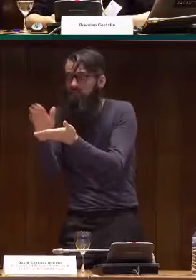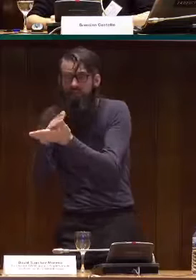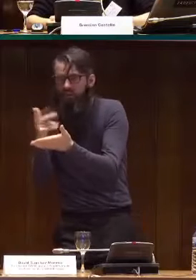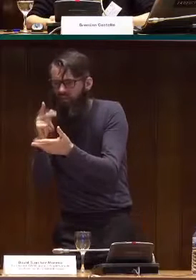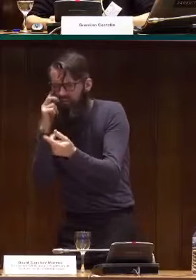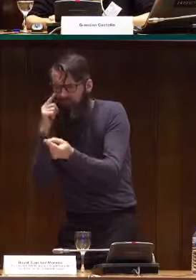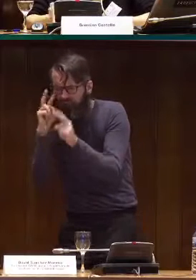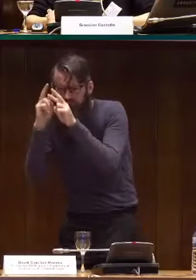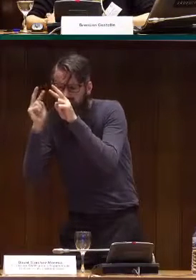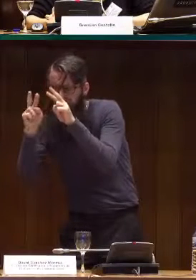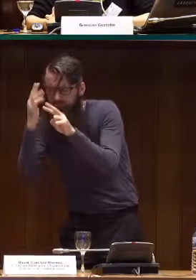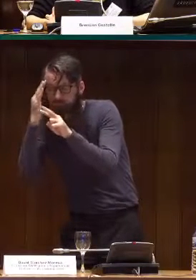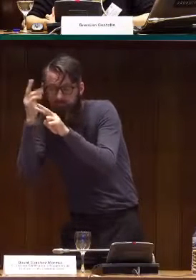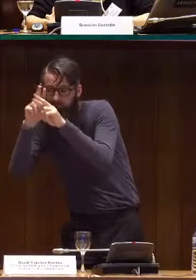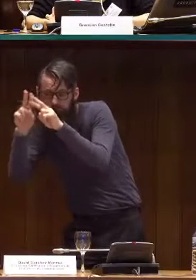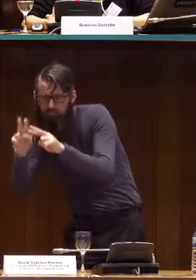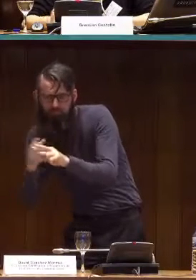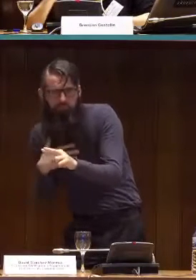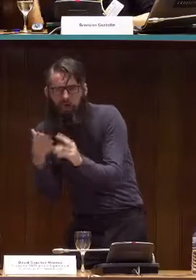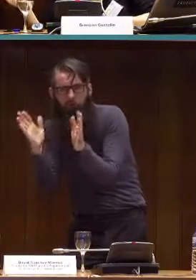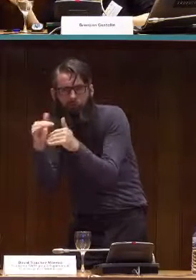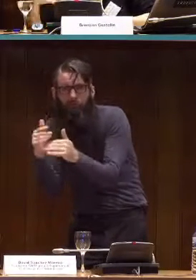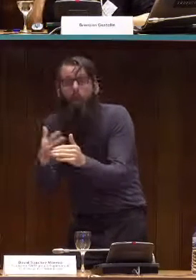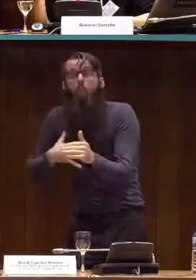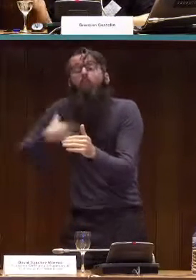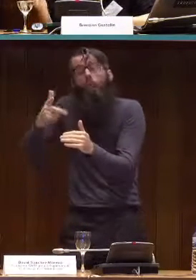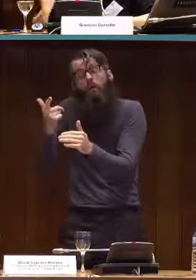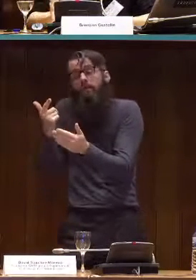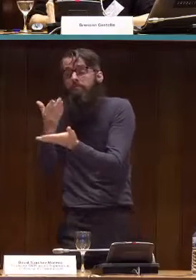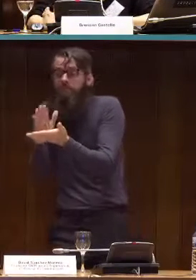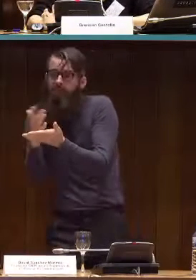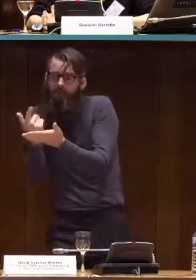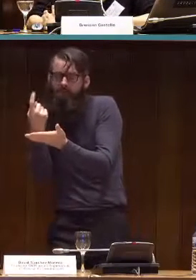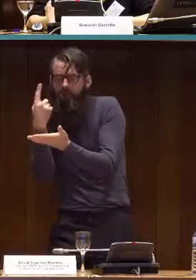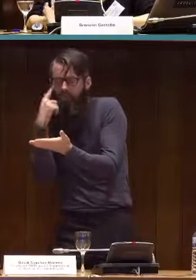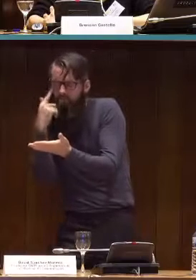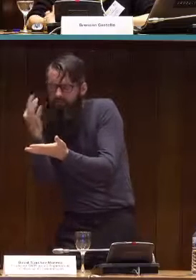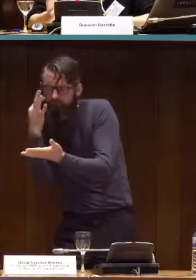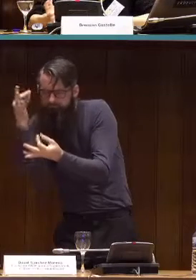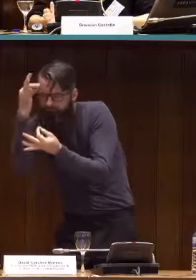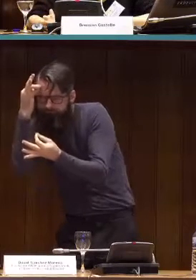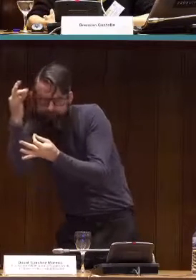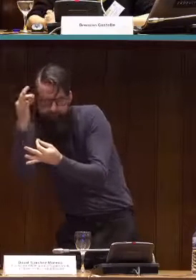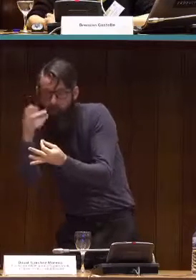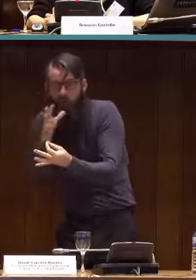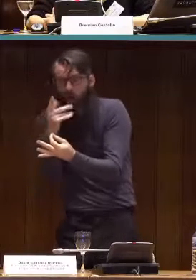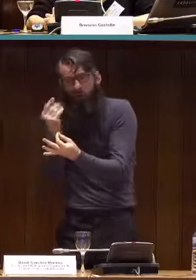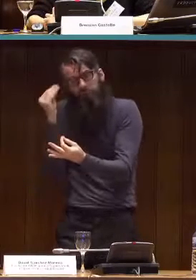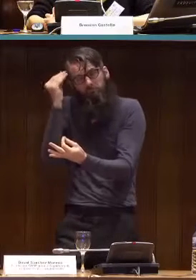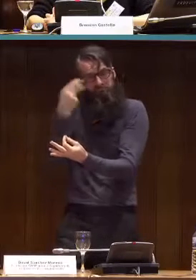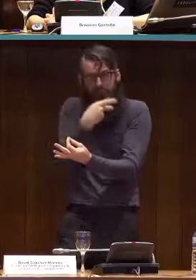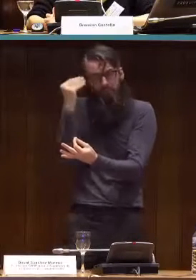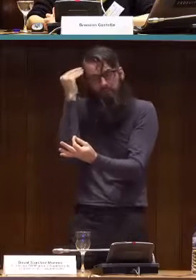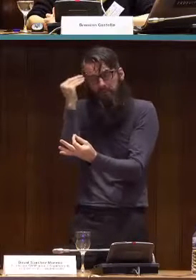muy frecuentes que utiliza la LSC, pero que en cambio, de momento, no hemos encontrado en la